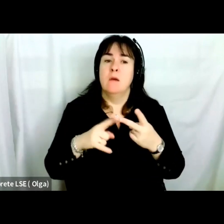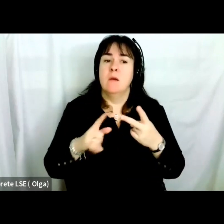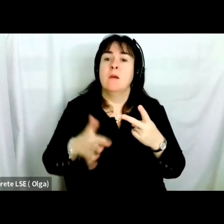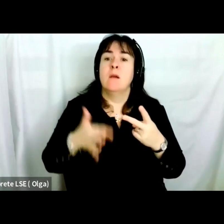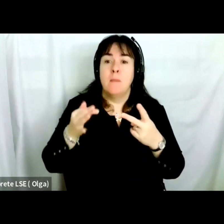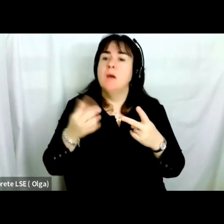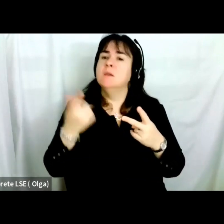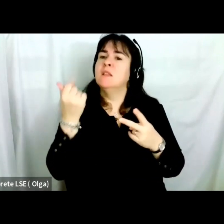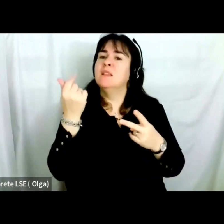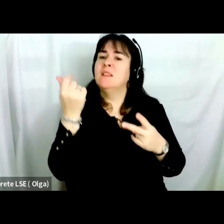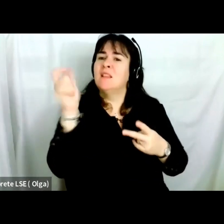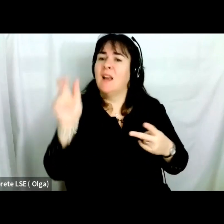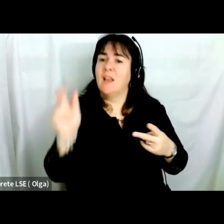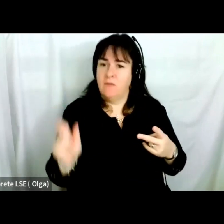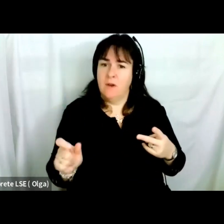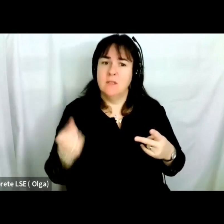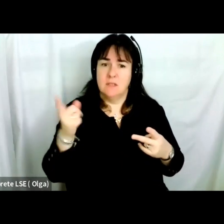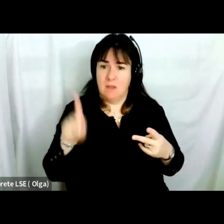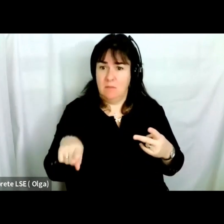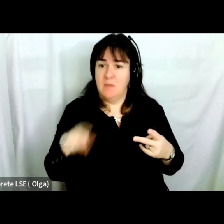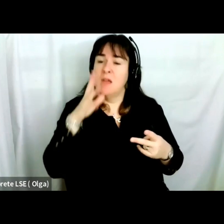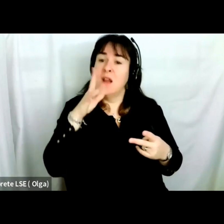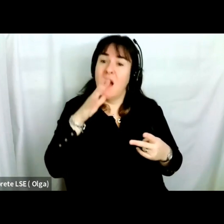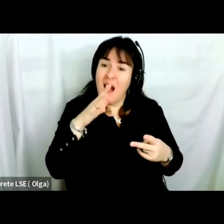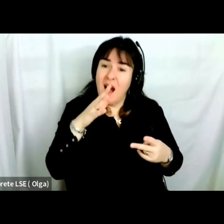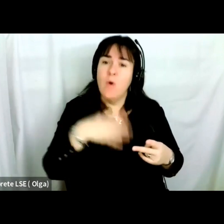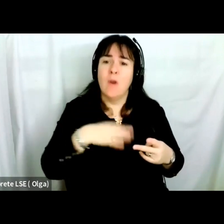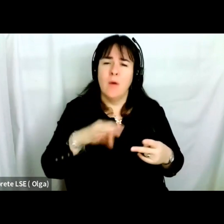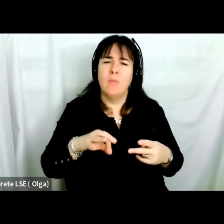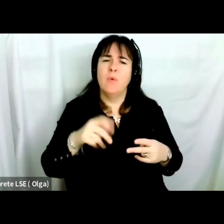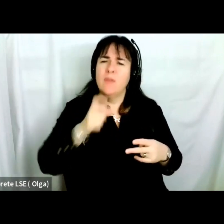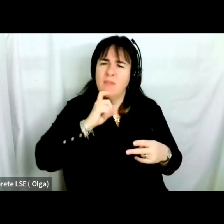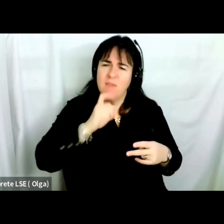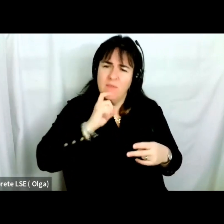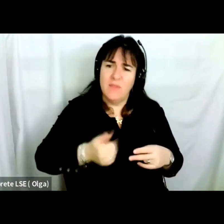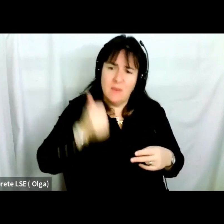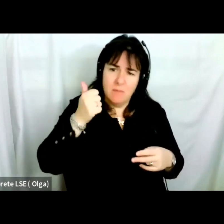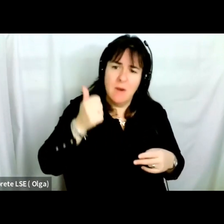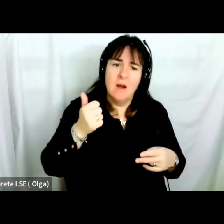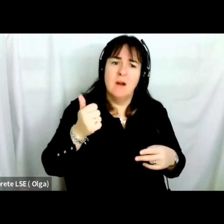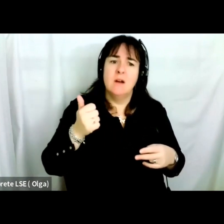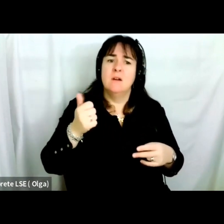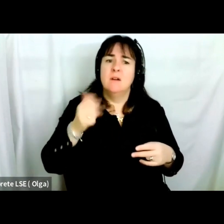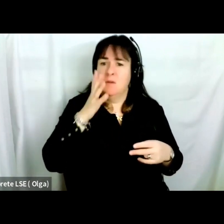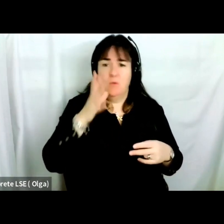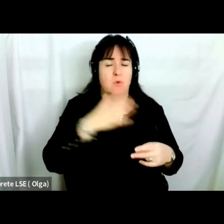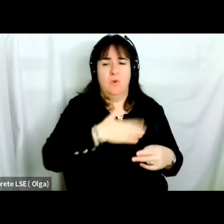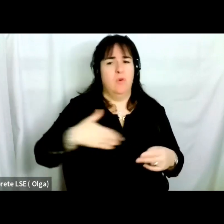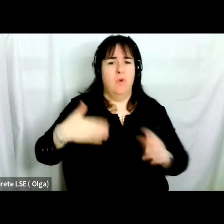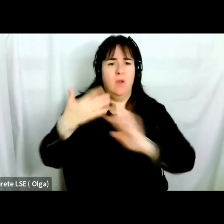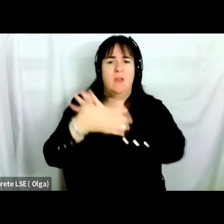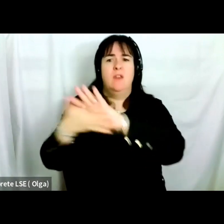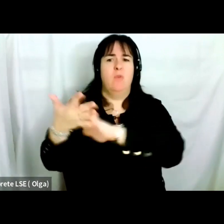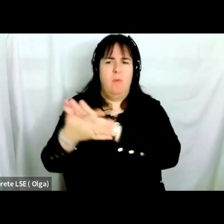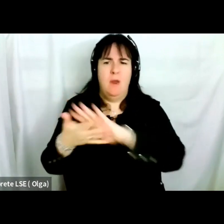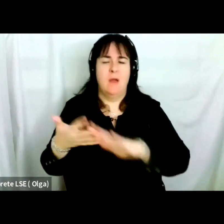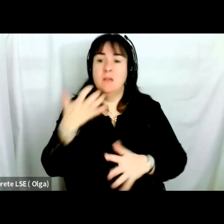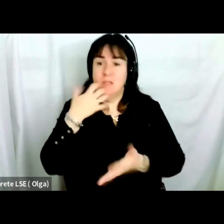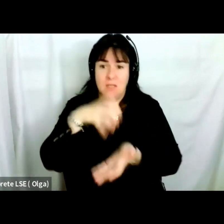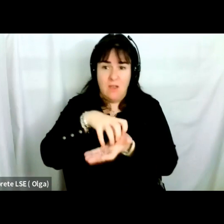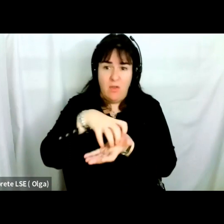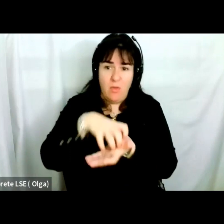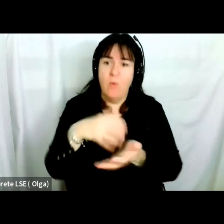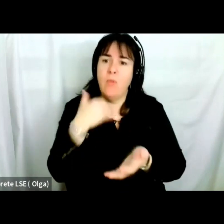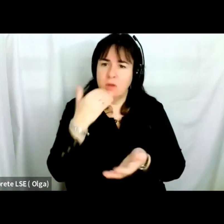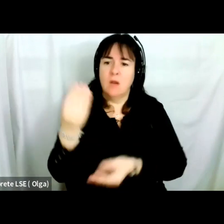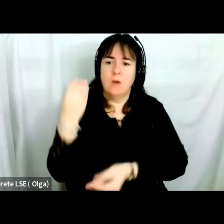las tarifas, que ahora puede ser que sea un poquito más complicado, por eso no me he querido meter en ello. Si tenéis alguna duda, ahora lo vamos